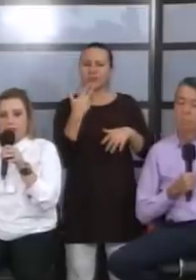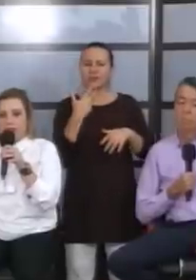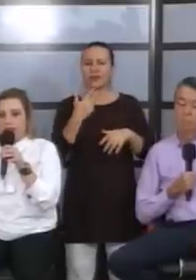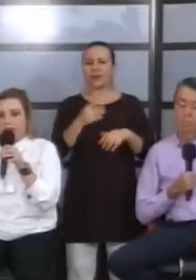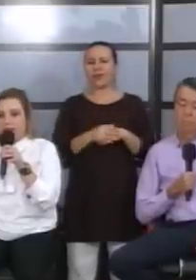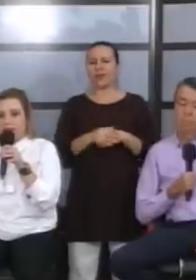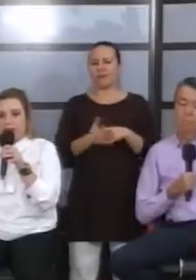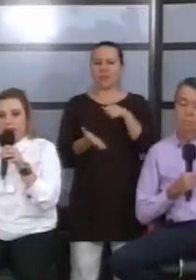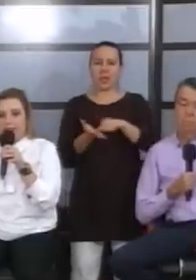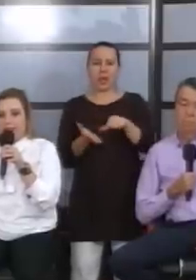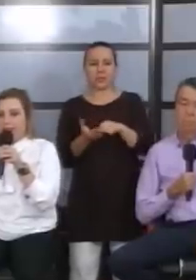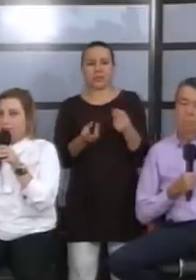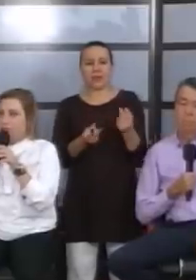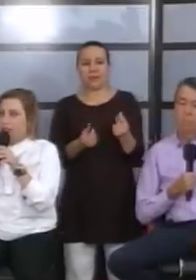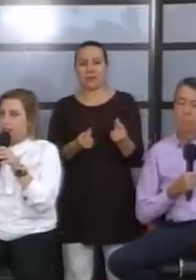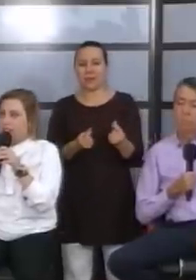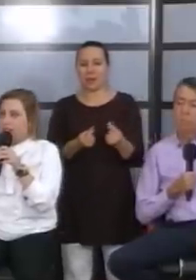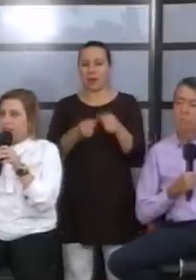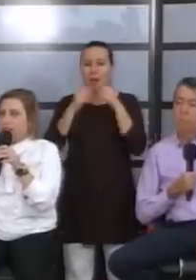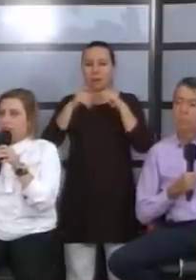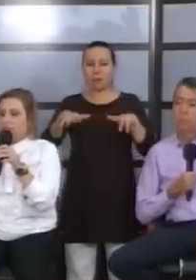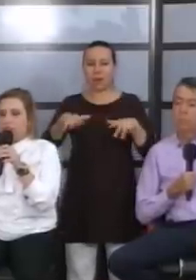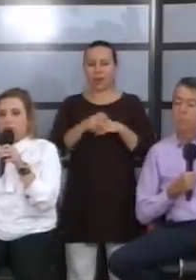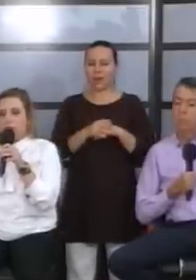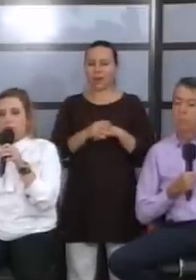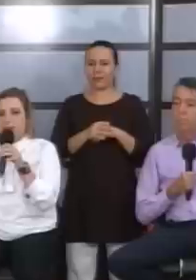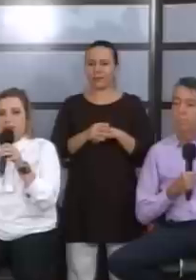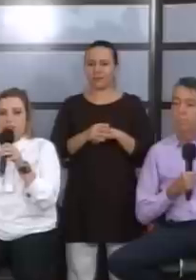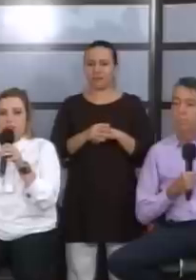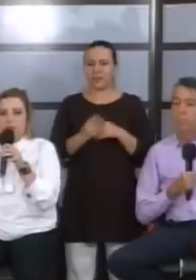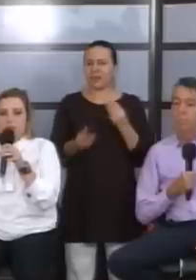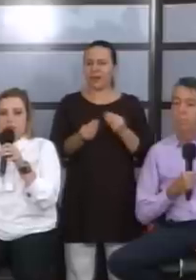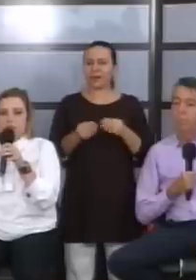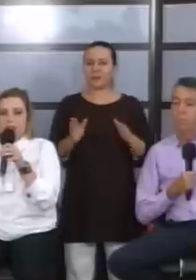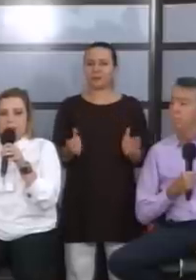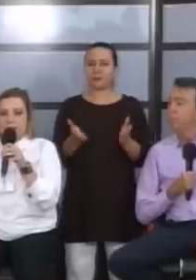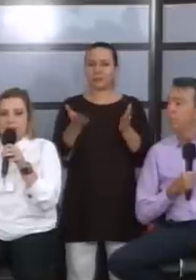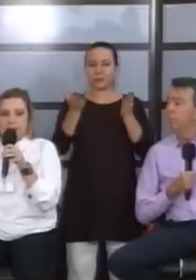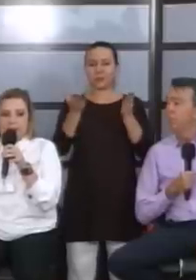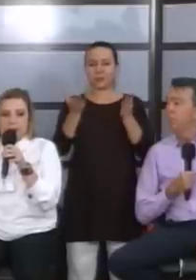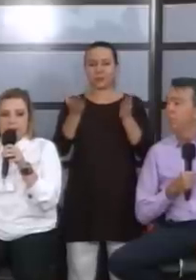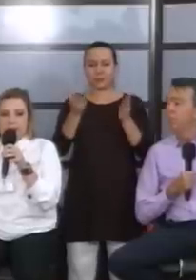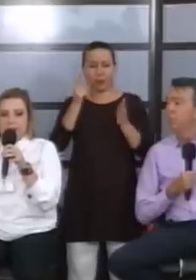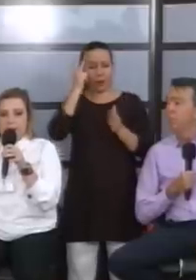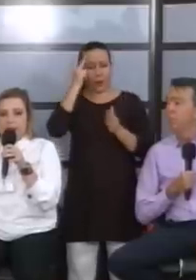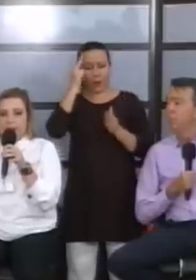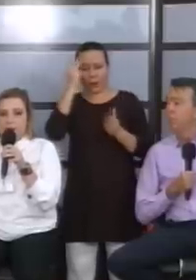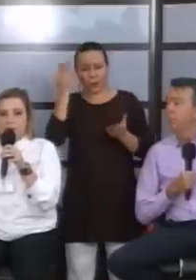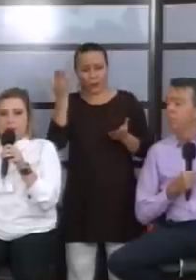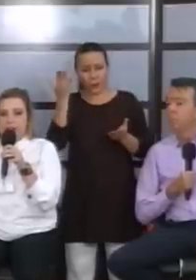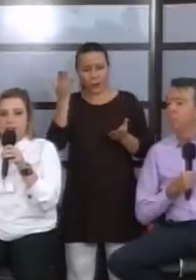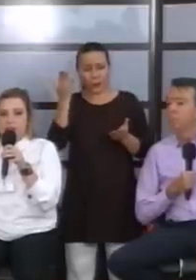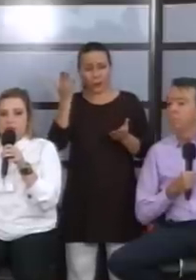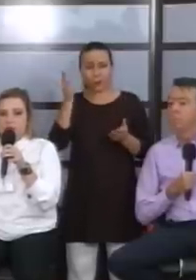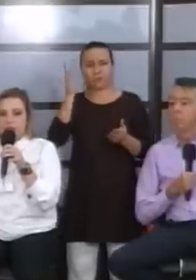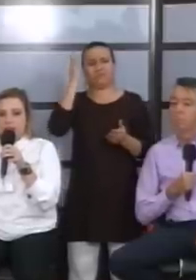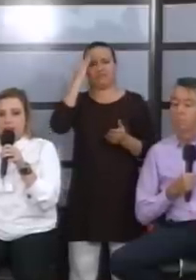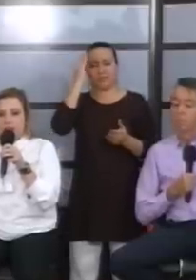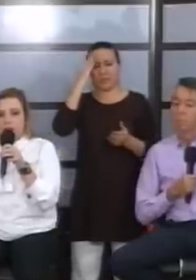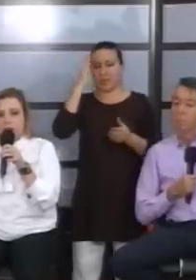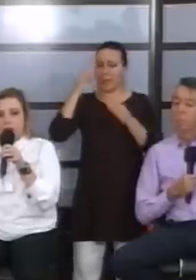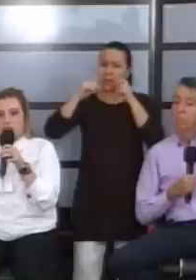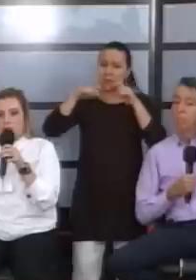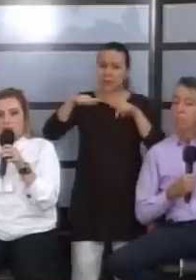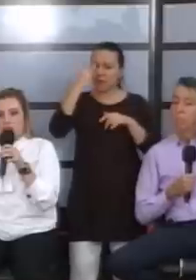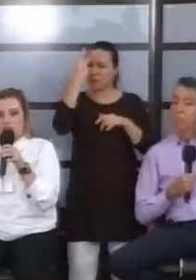dineros en redes sociales y eso les da un crecimiento. Lógicamente, pues él maneja muy bien sus redes,